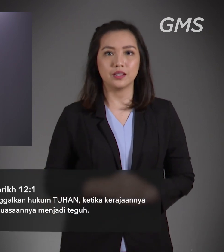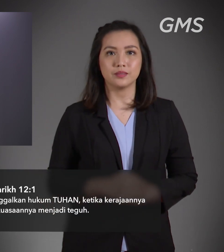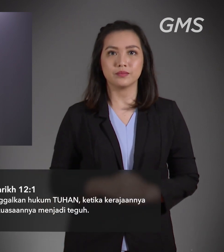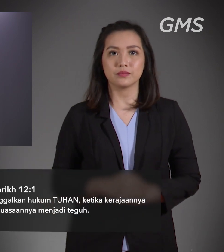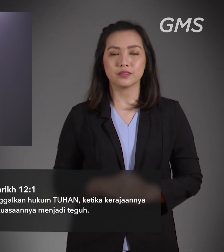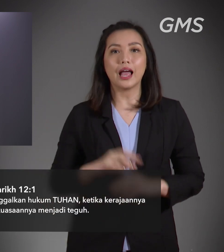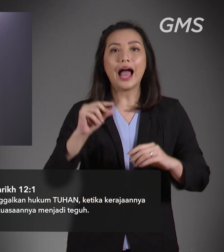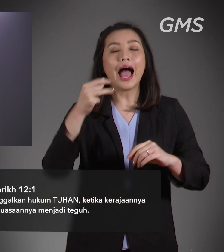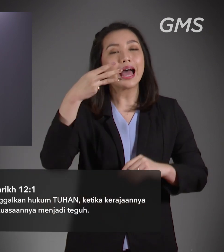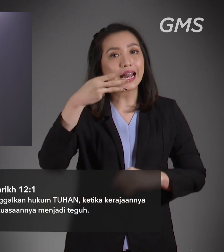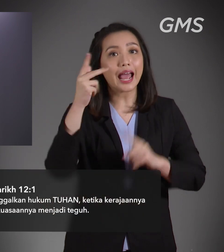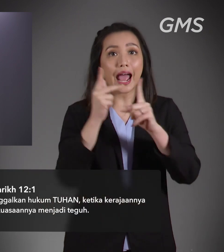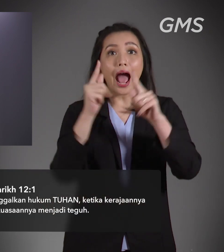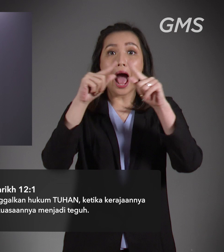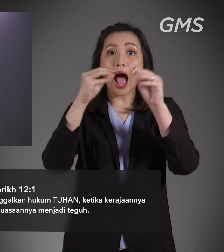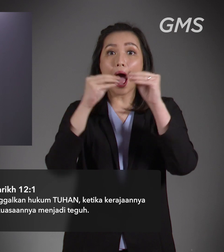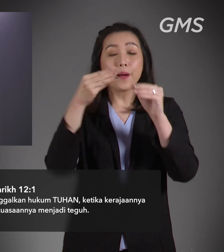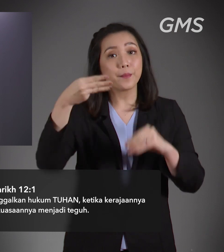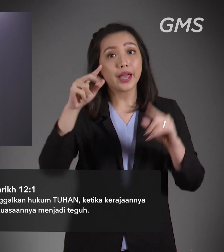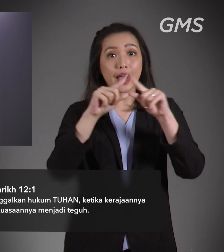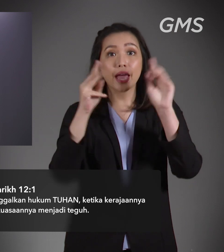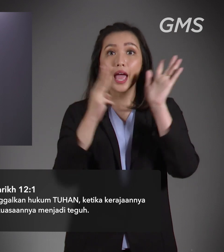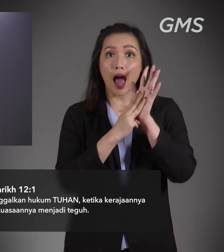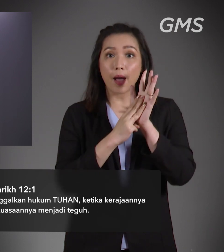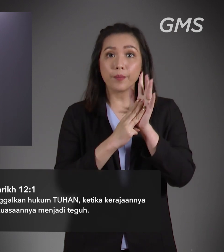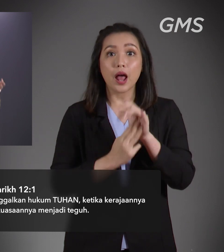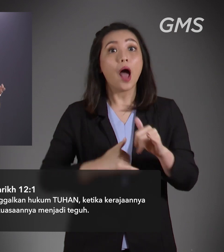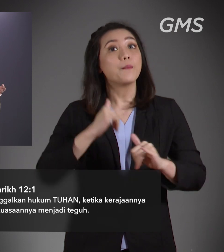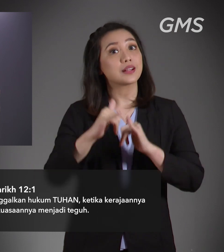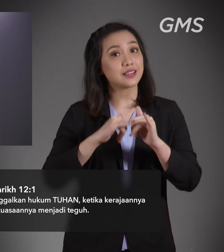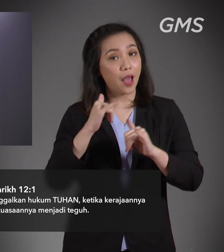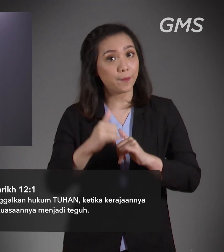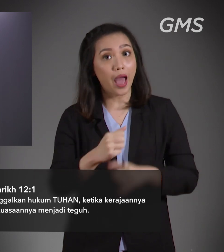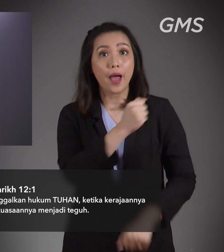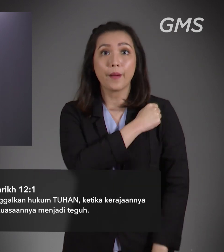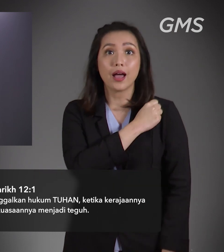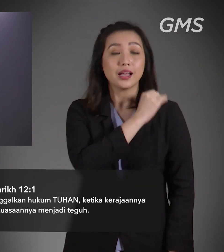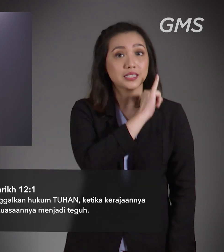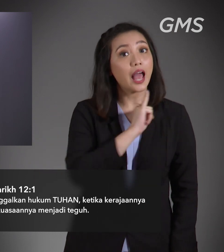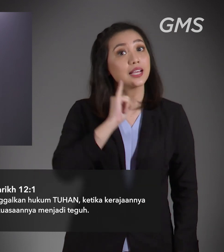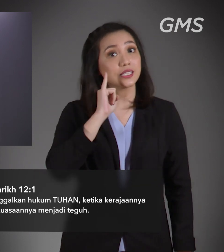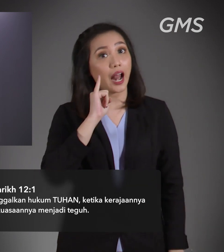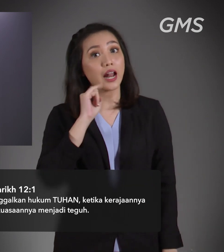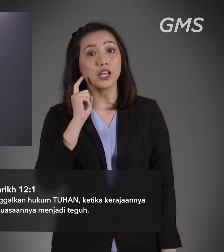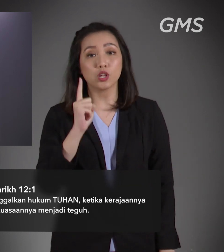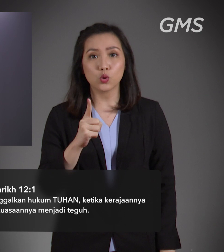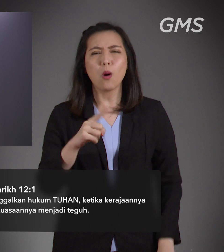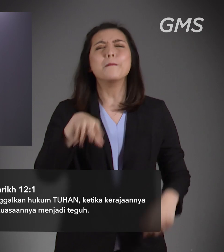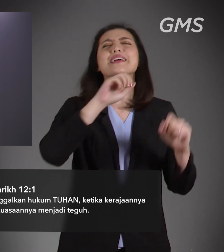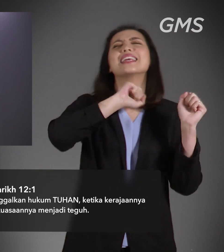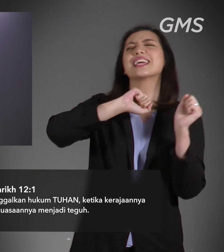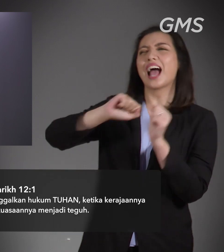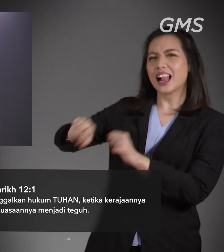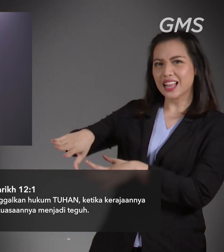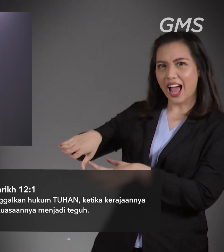lagi, Rehabeam beserta seluruh Israel, karena bagaimana pemimpinnya ya diikuti rakyatnya.